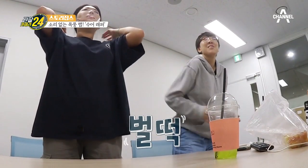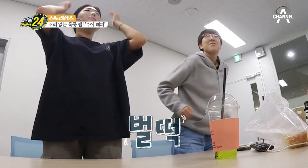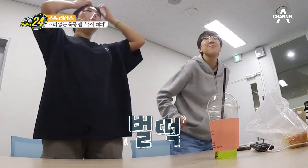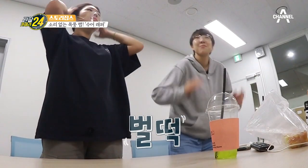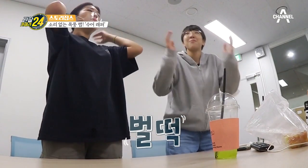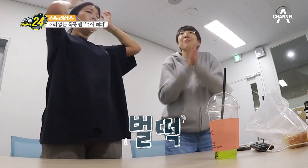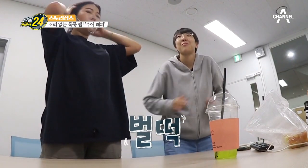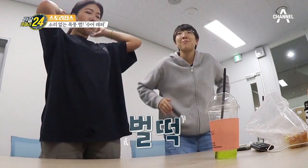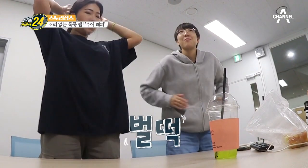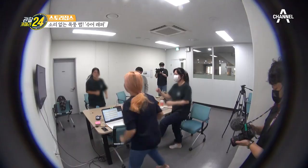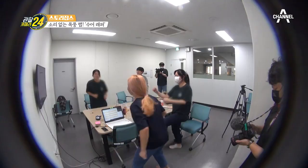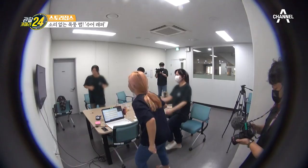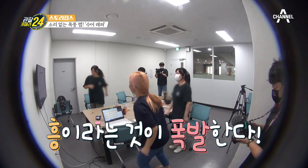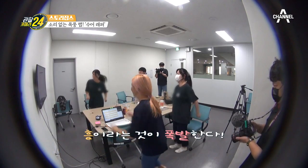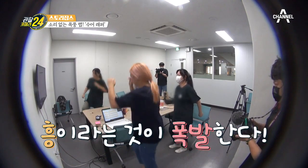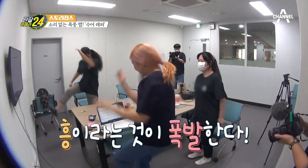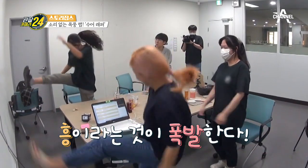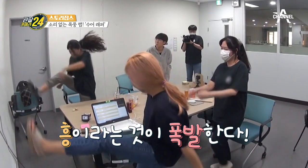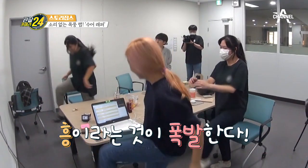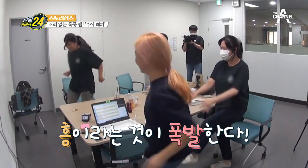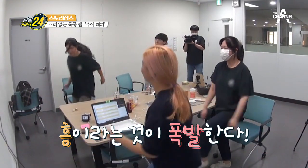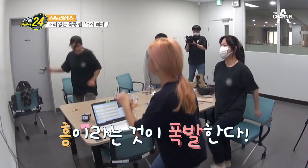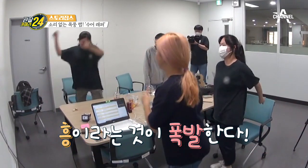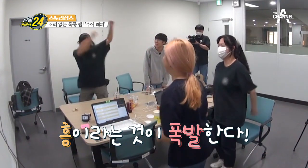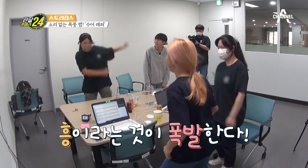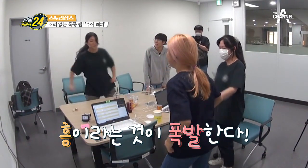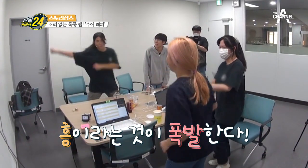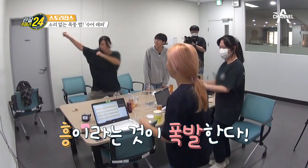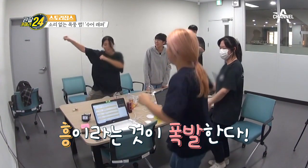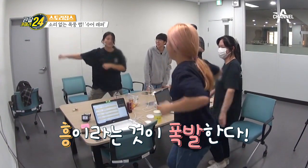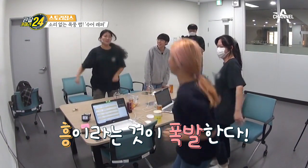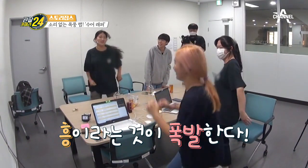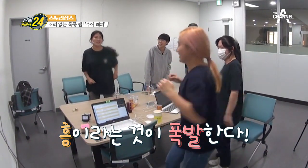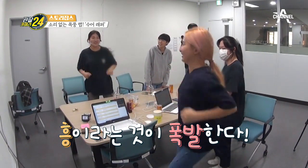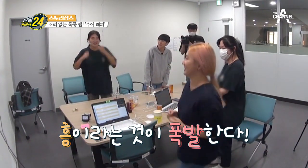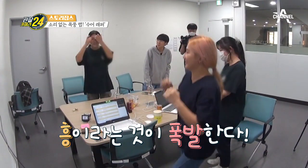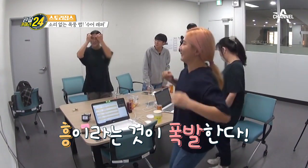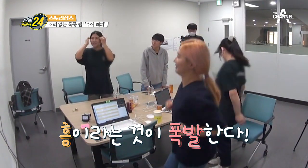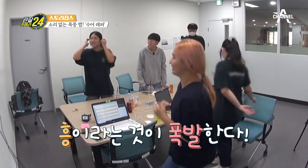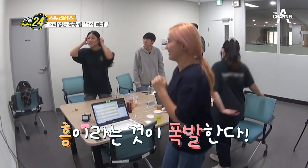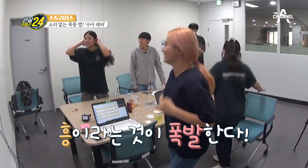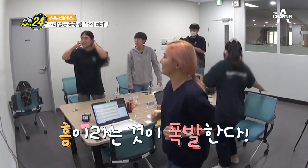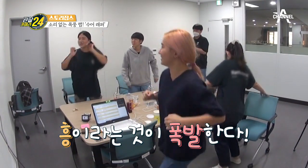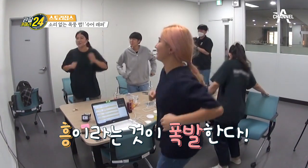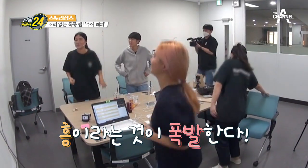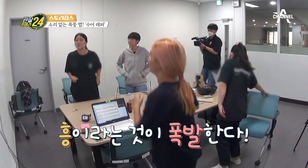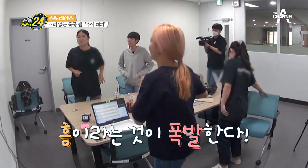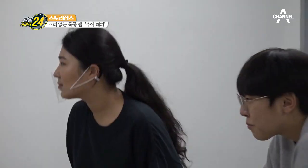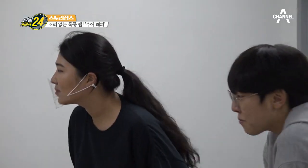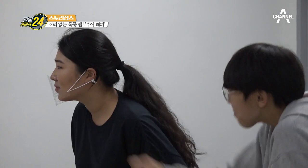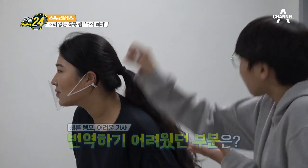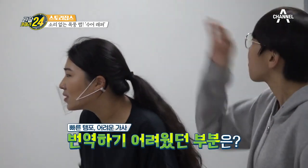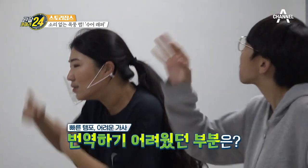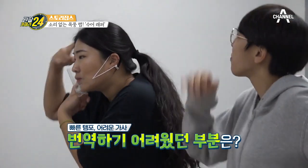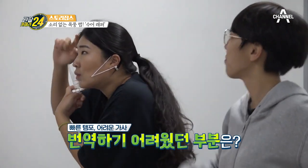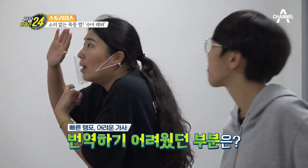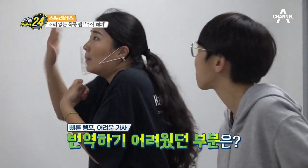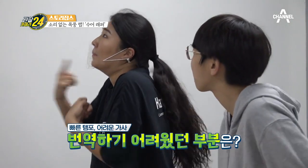아무것도 그들을 막을 수 없다. 흥많은 아티스트들이 모여 노래하며 같은 꿈을 꾸고 있는 중.